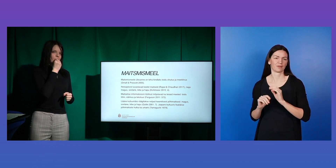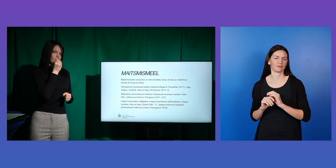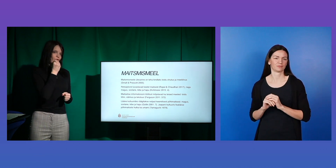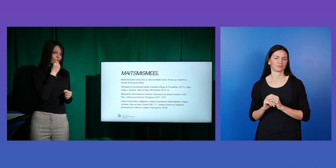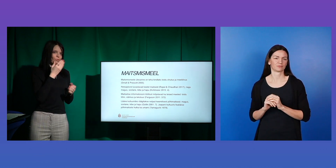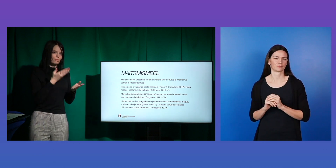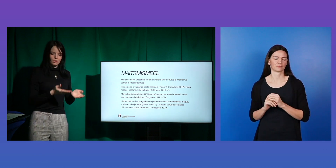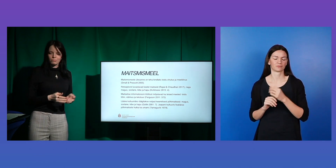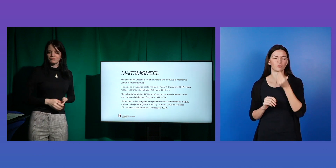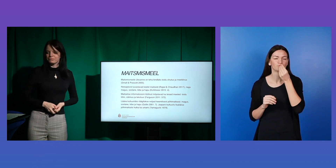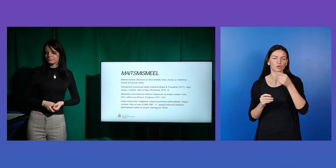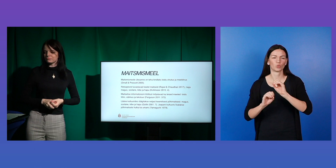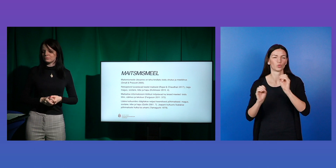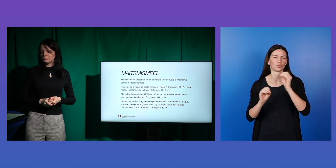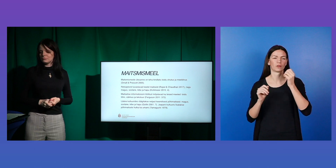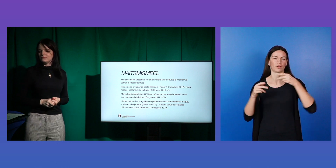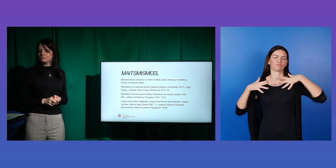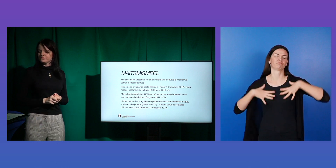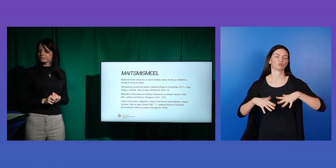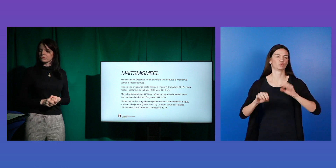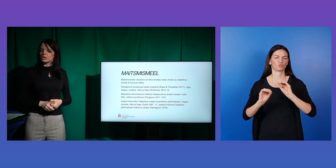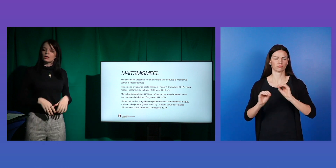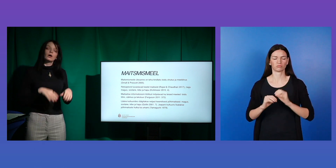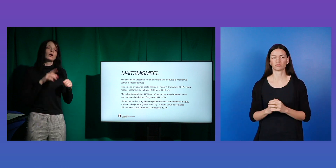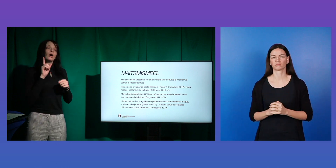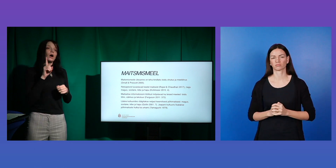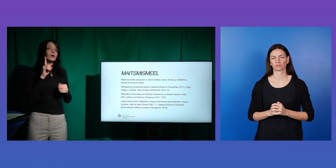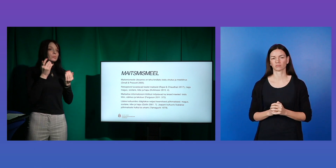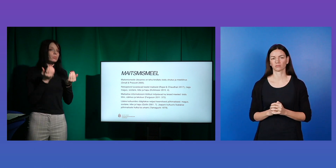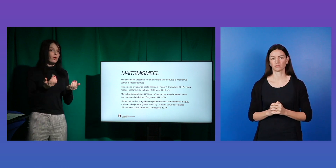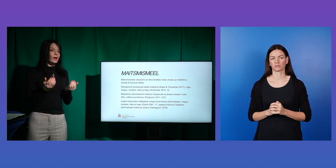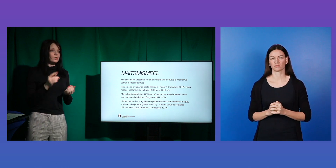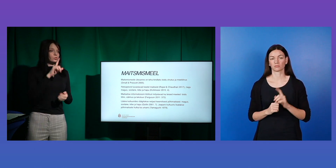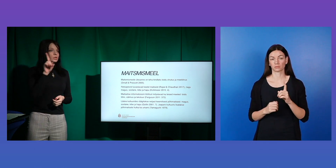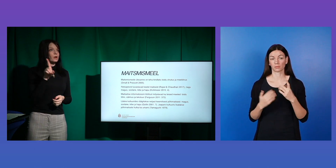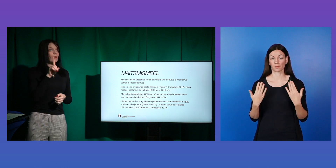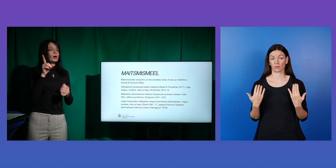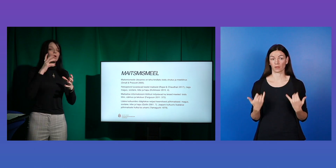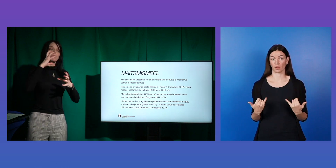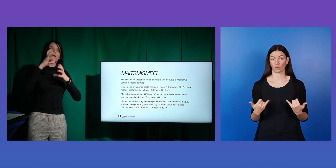eripära. Seal ei ole harjutud sööma hernesuppi.